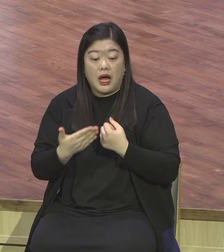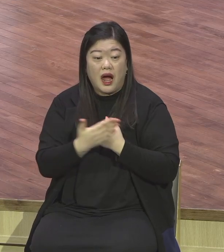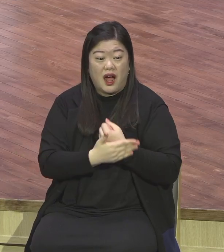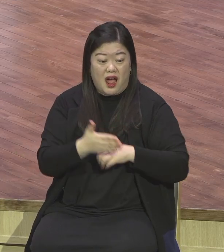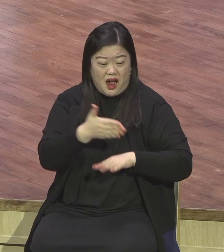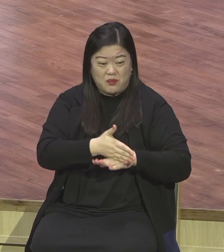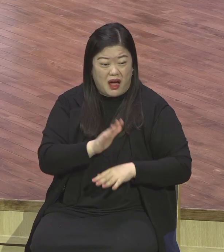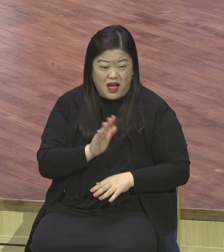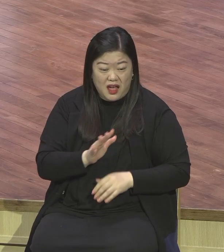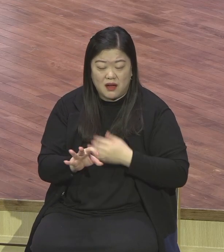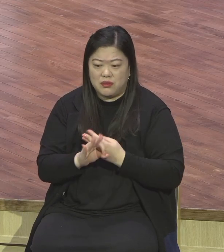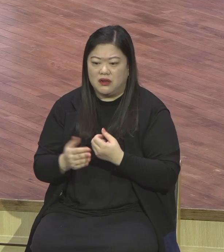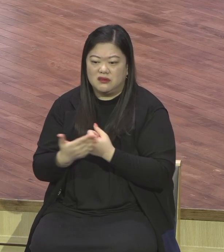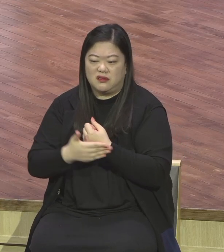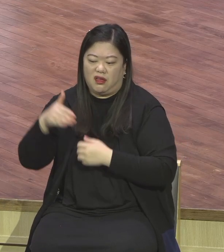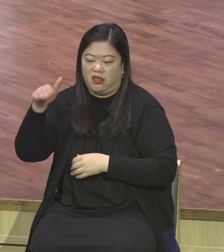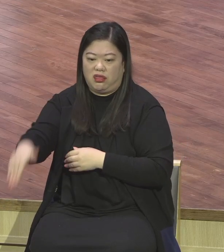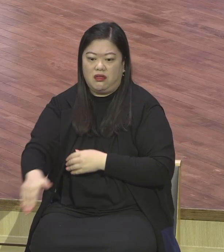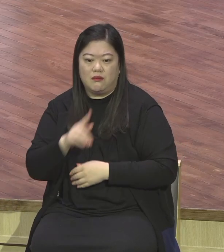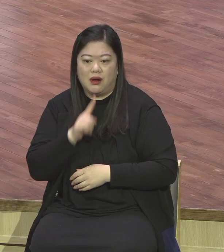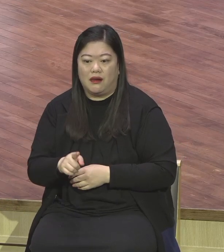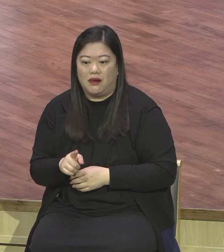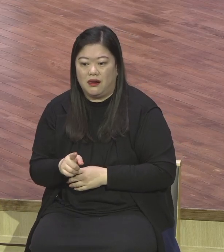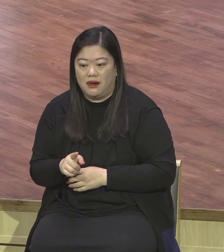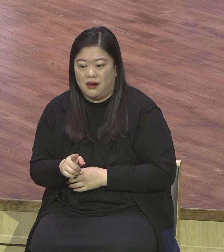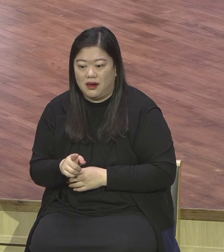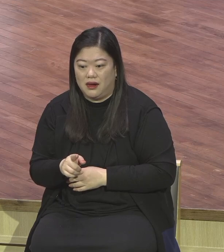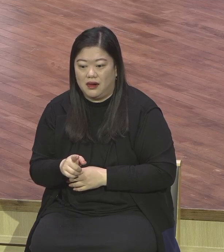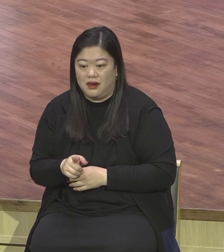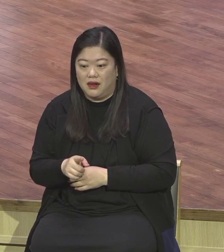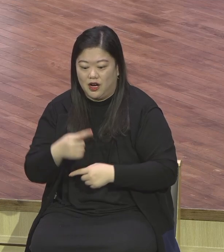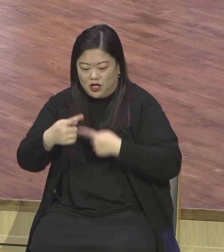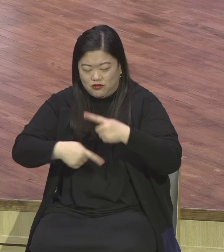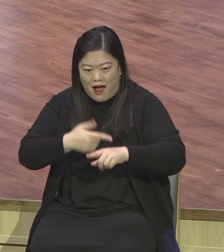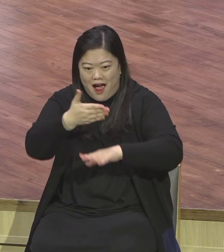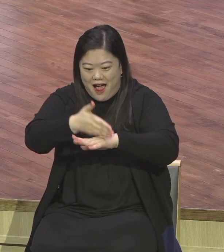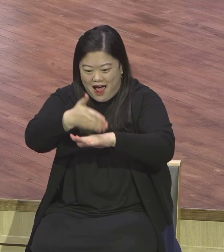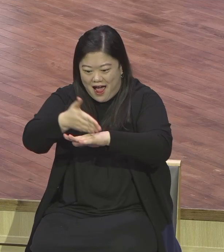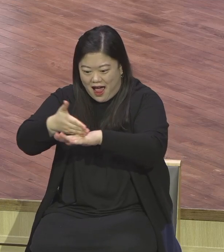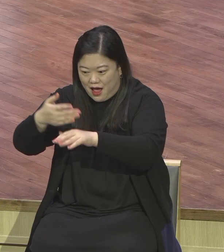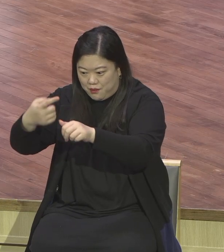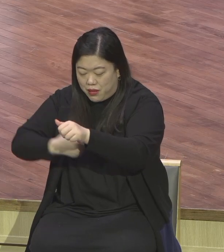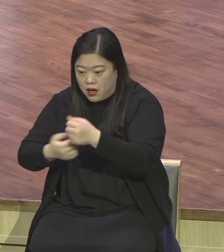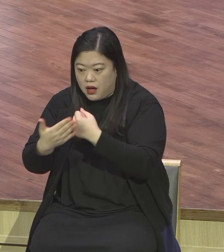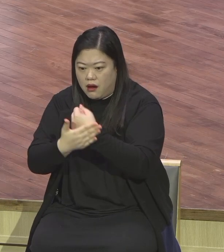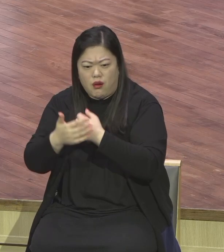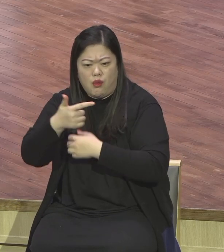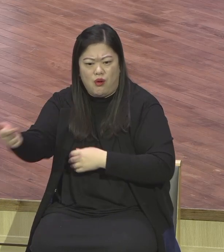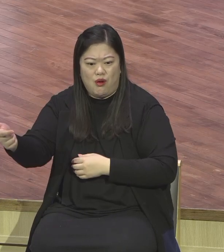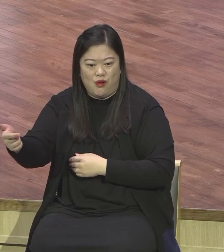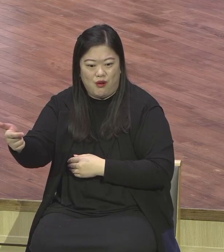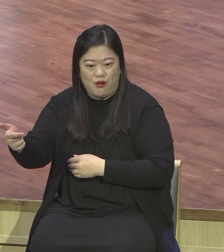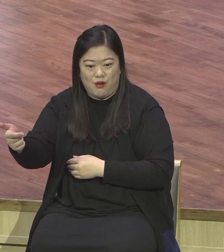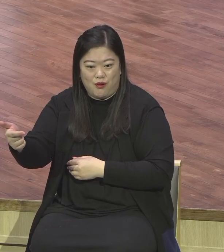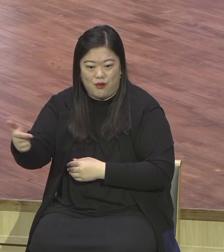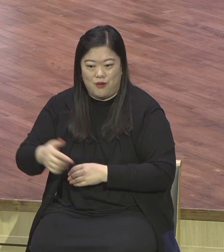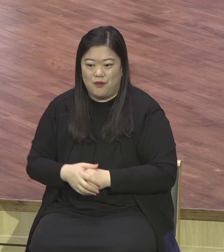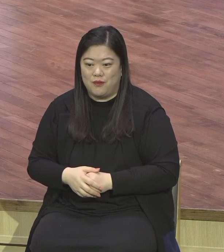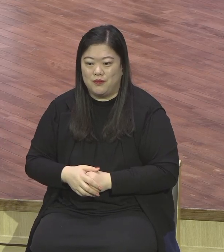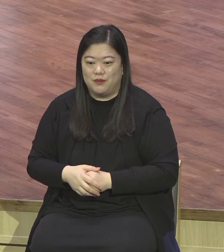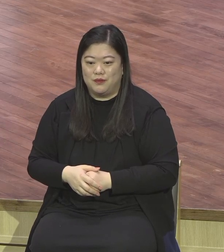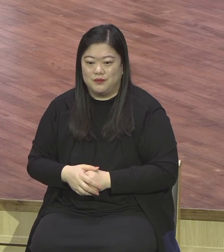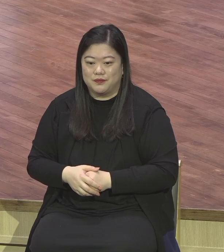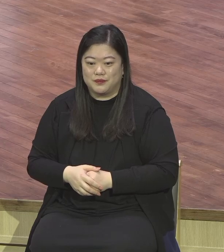은혜가 안 따라다닌다는 거죠 감사하는 사람에게 은혜가 따라다닙니다 감사하는 자에게 은혜가